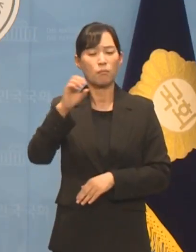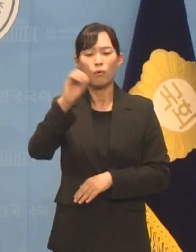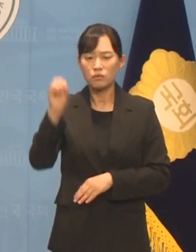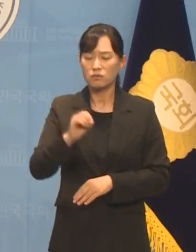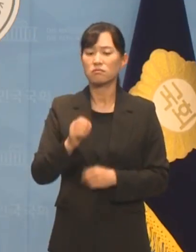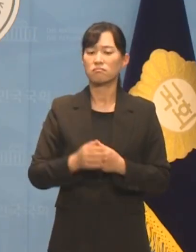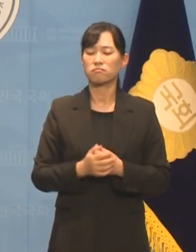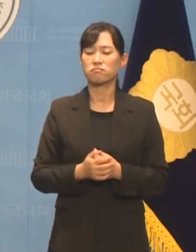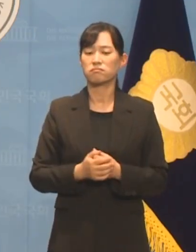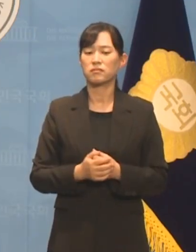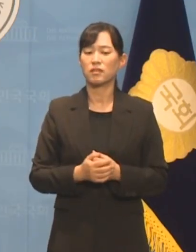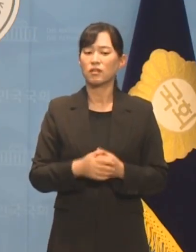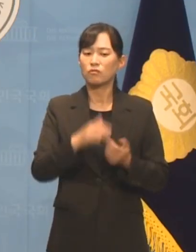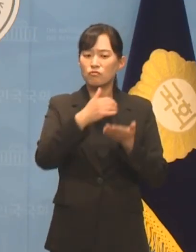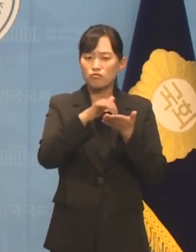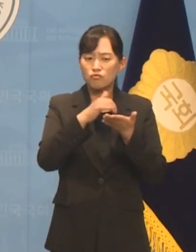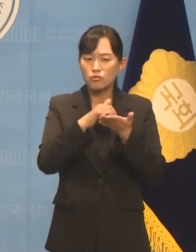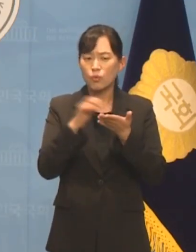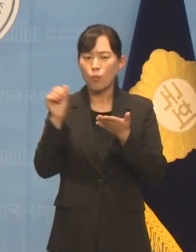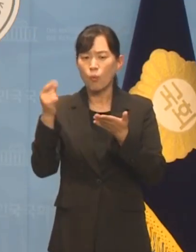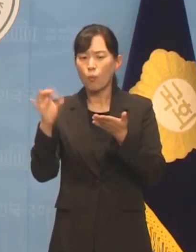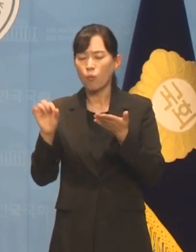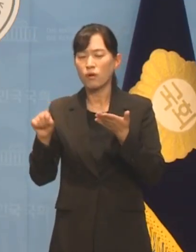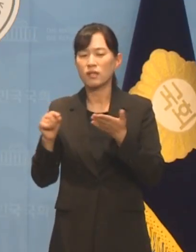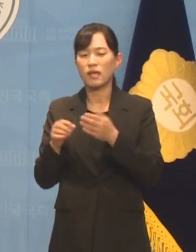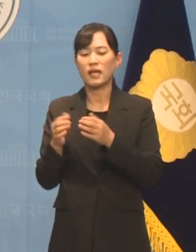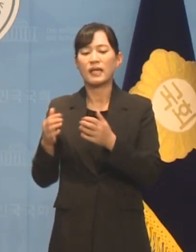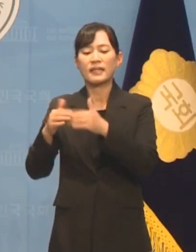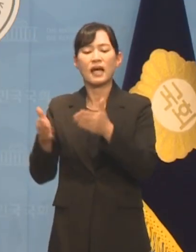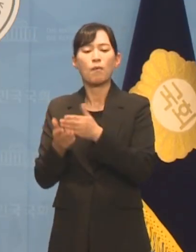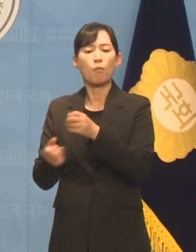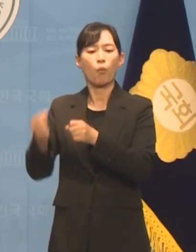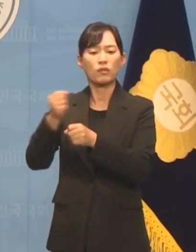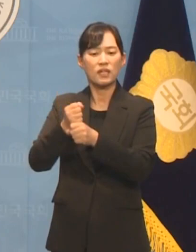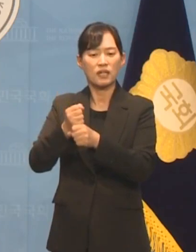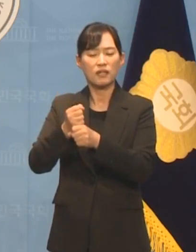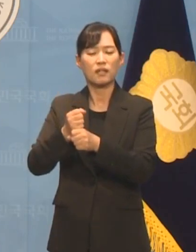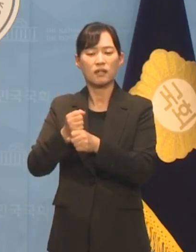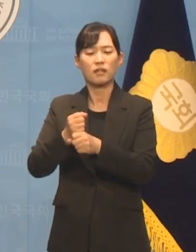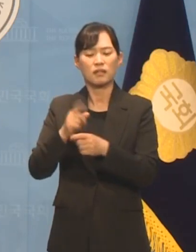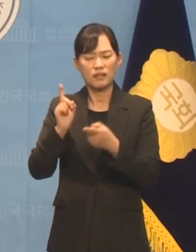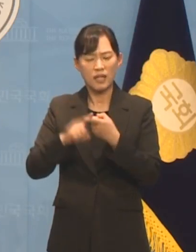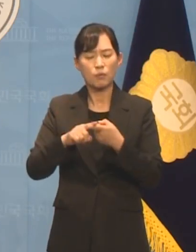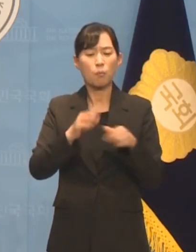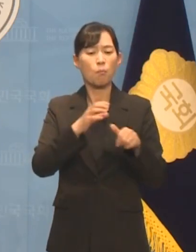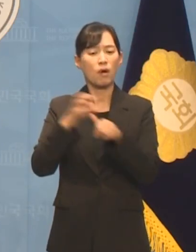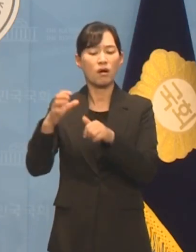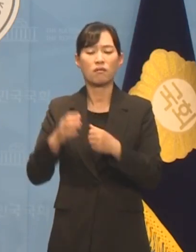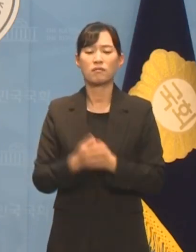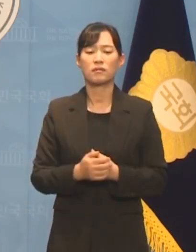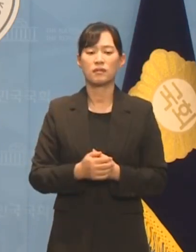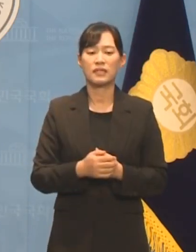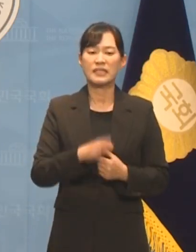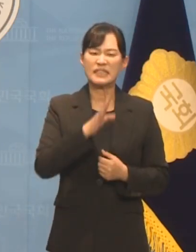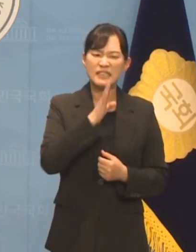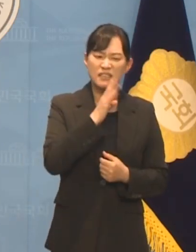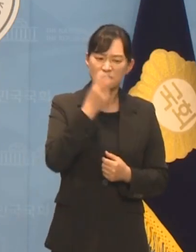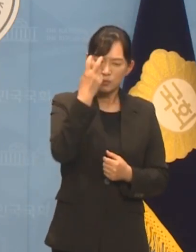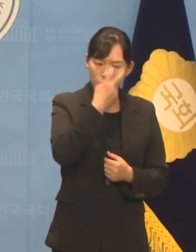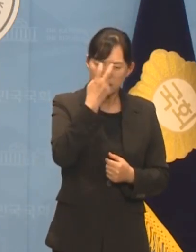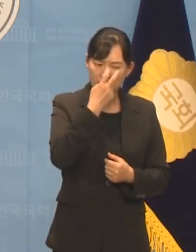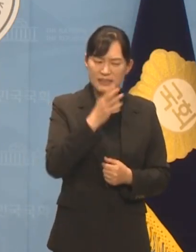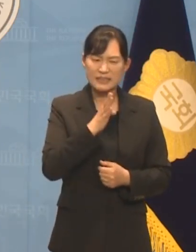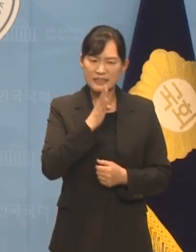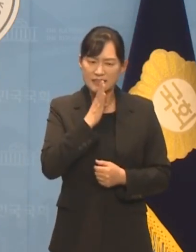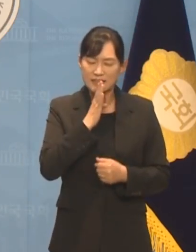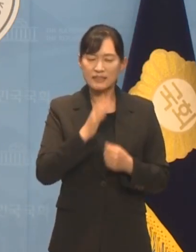64.7%. 이 수치는 홍 후보의 복당 기자회견에서 그대로 인용되었습니다. 당시 여론조사가 실제 민심을 반영한